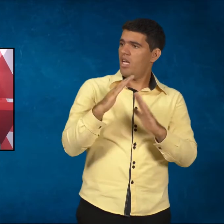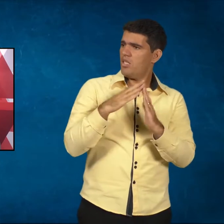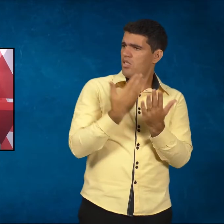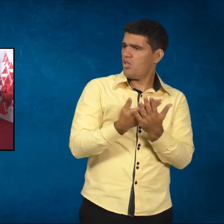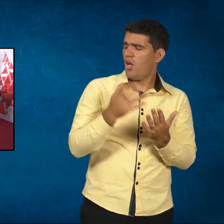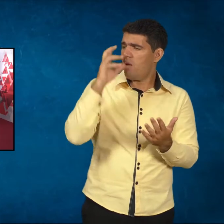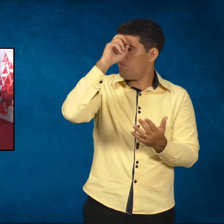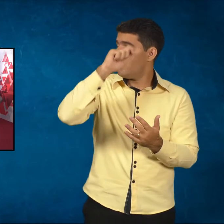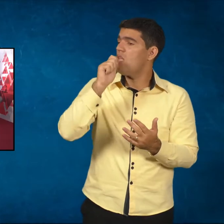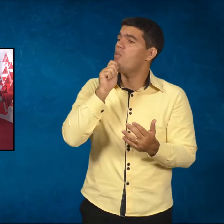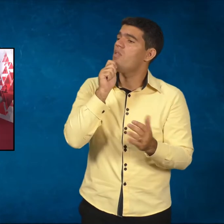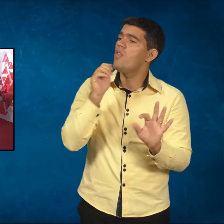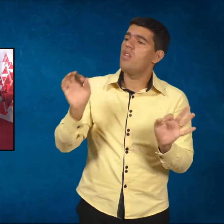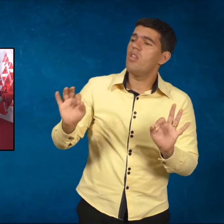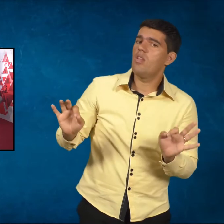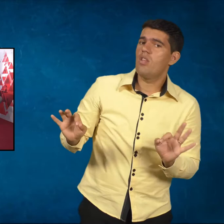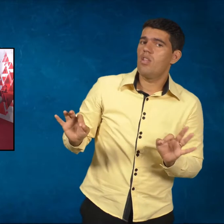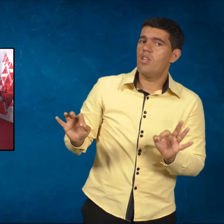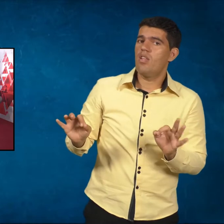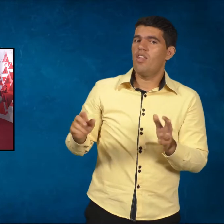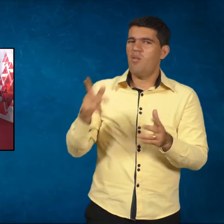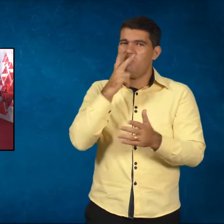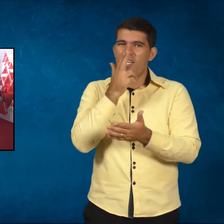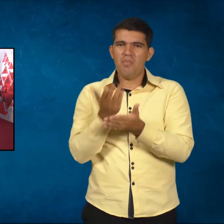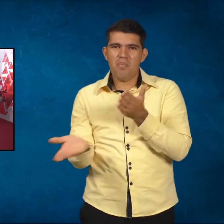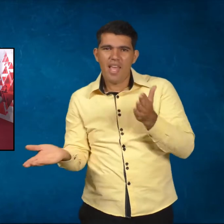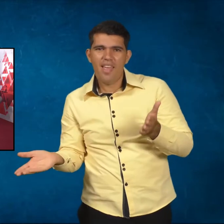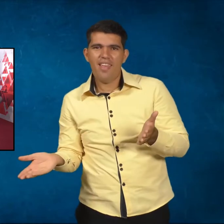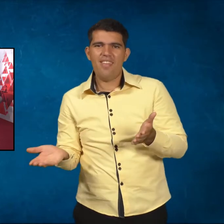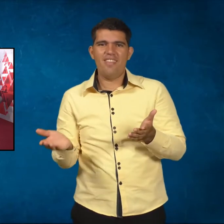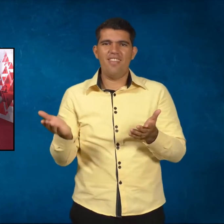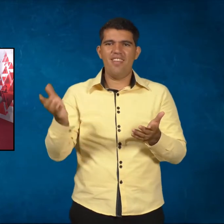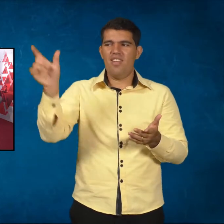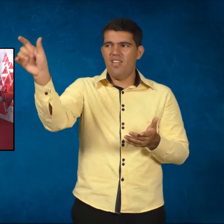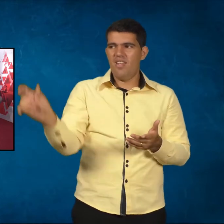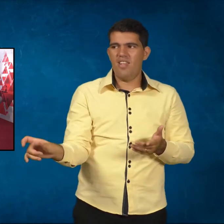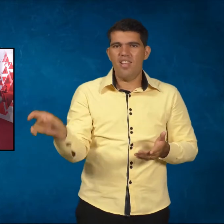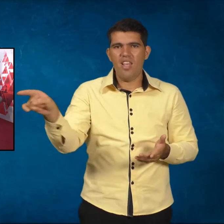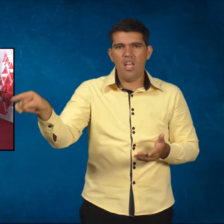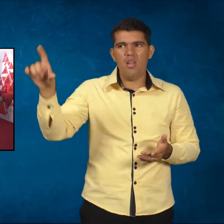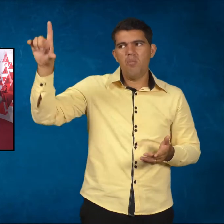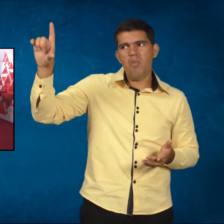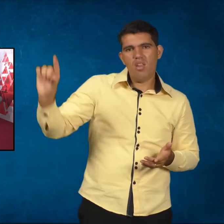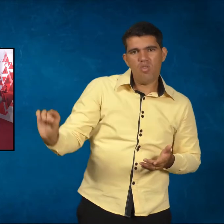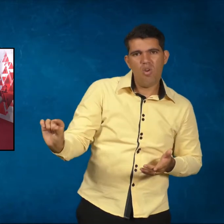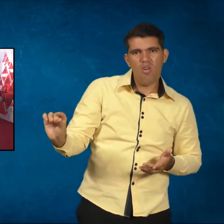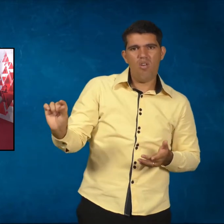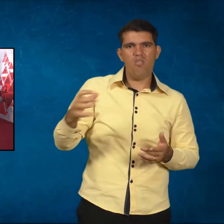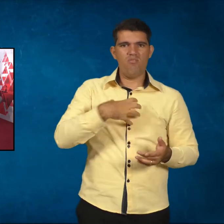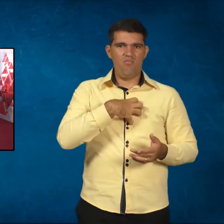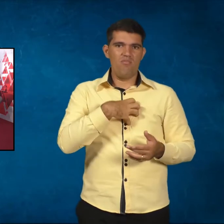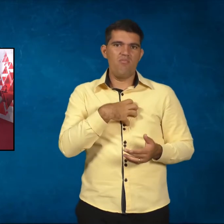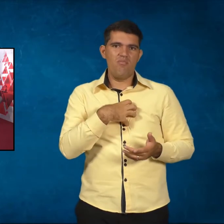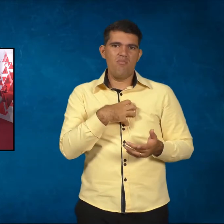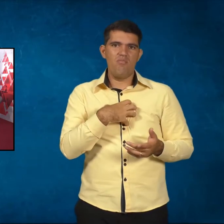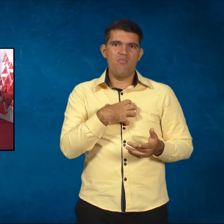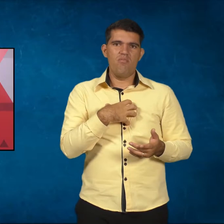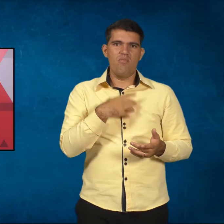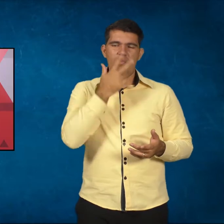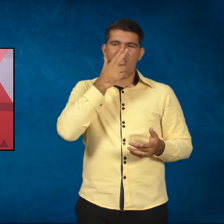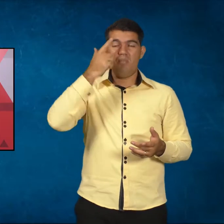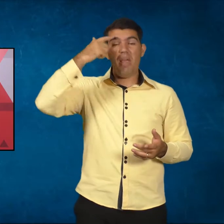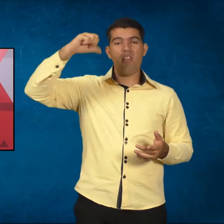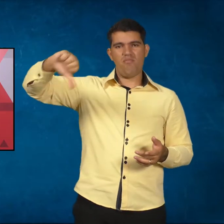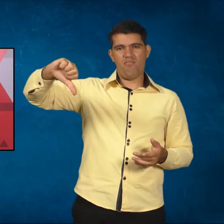ido na escola então eu campo simbólico é o da perda você vê o sujeito um sujeito diminuído você vê pela negação